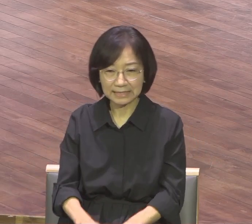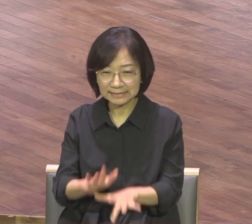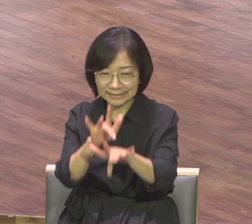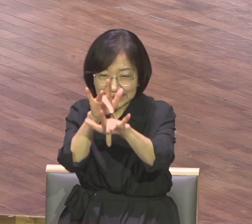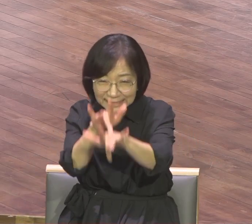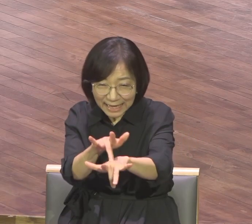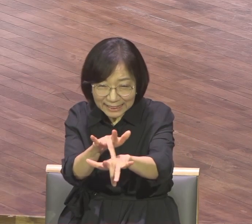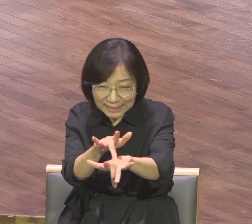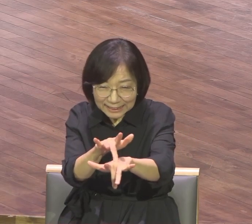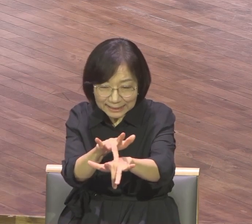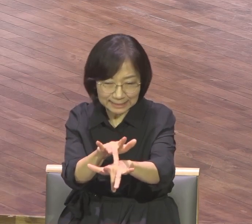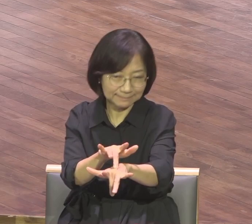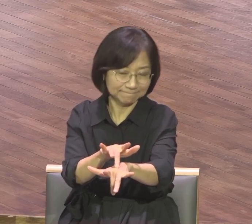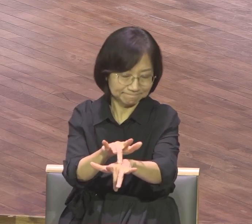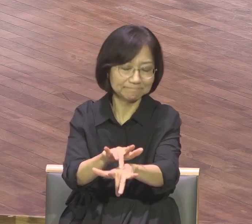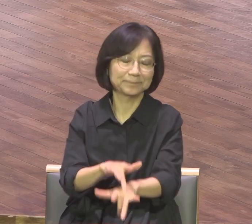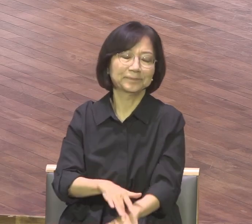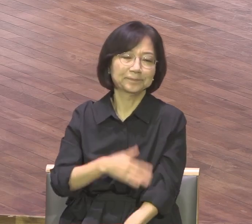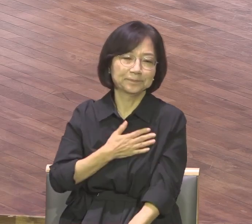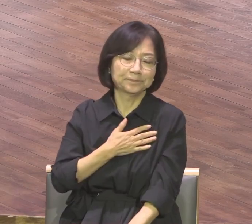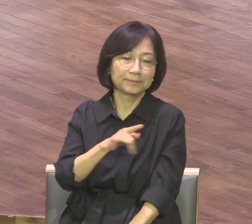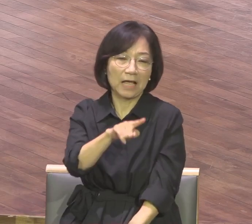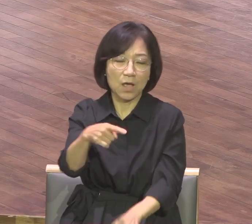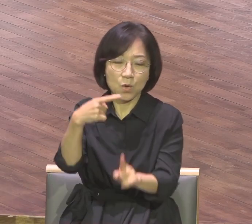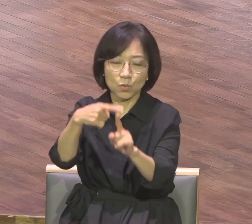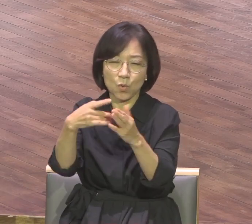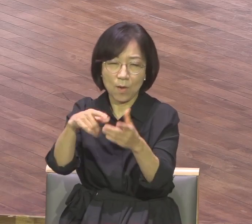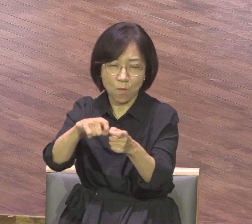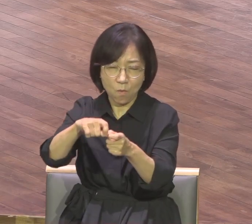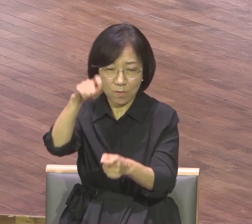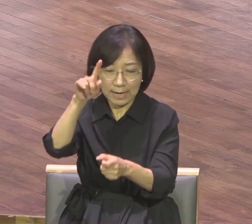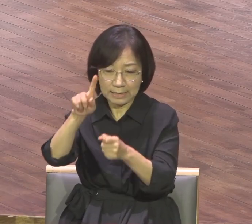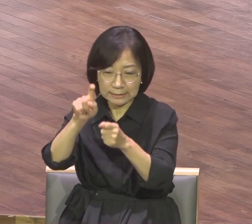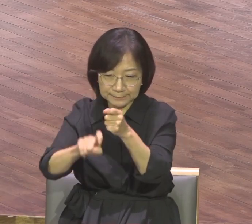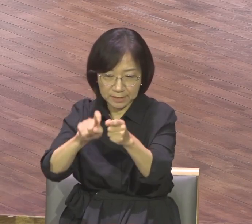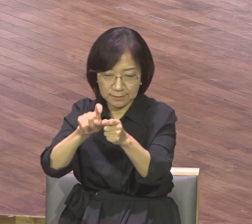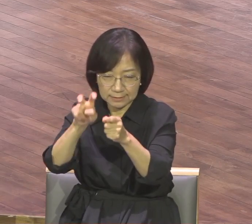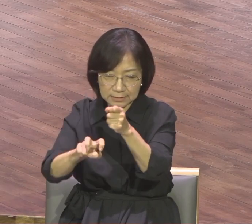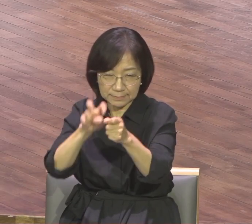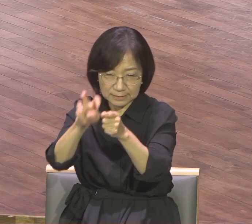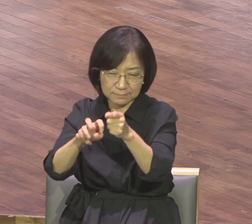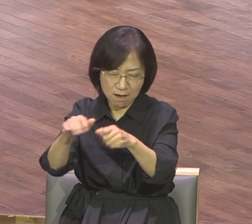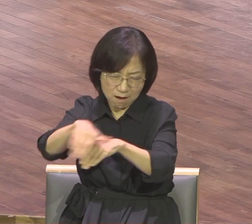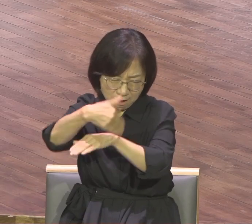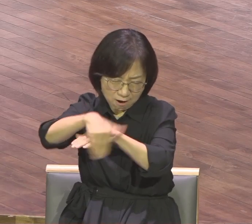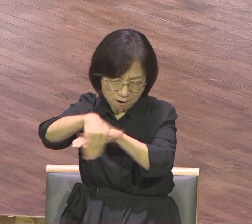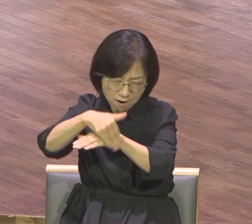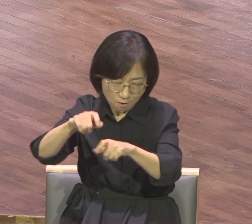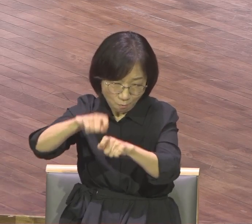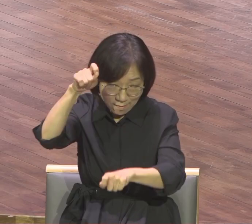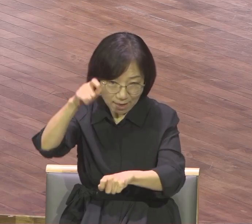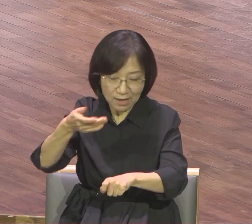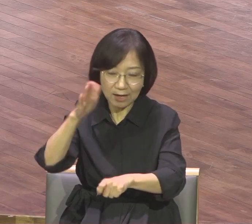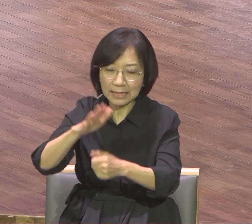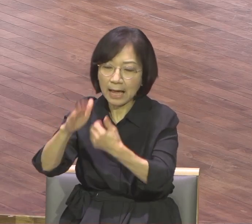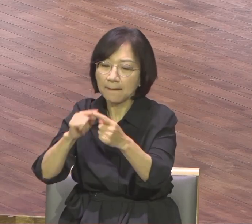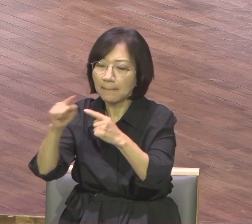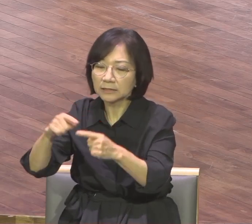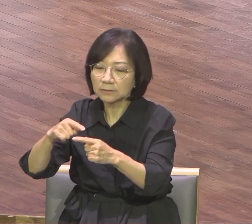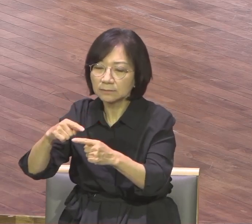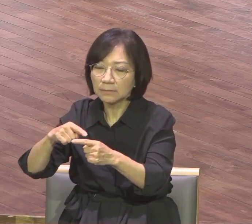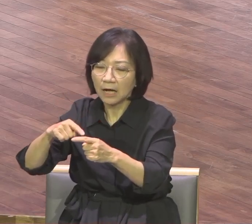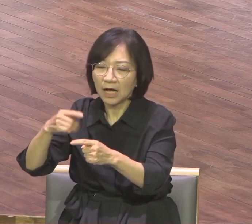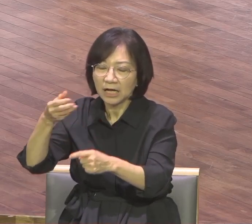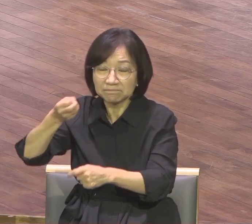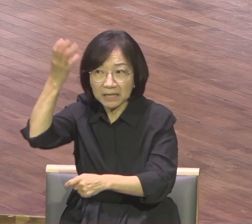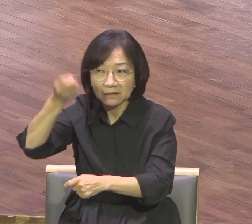알고 교회를 수년 수십 년 다녀도 다른 것 다 말씀만 없게 만들어. 어느 정도